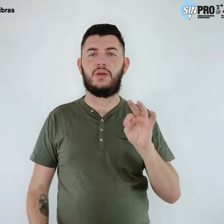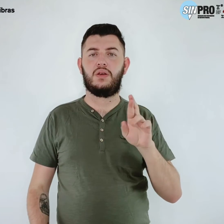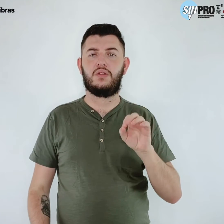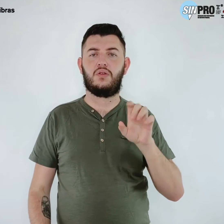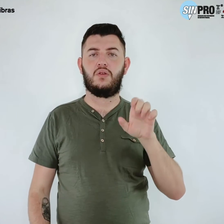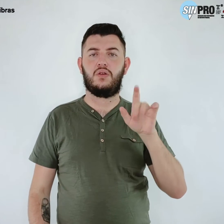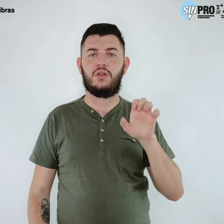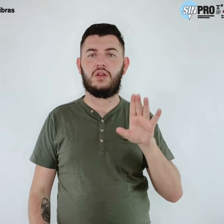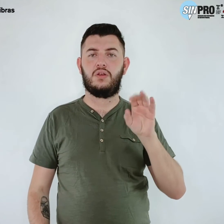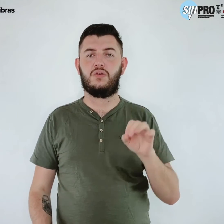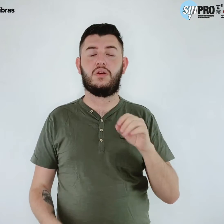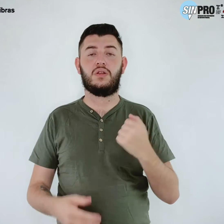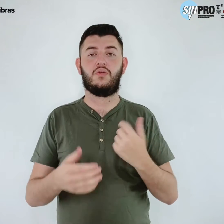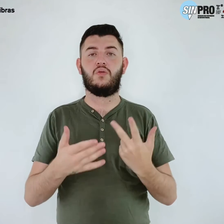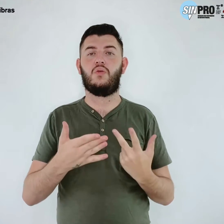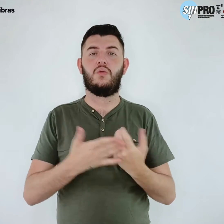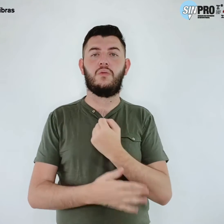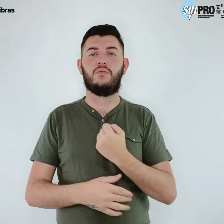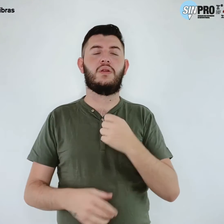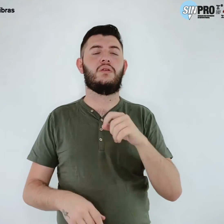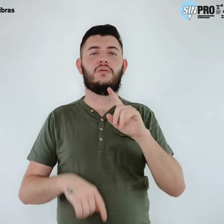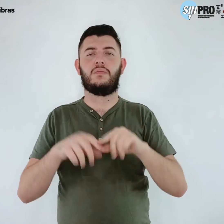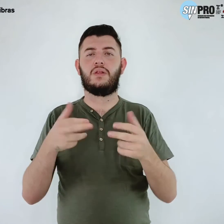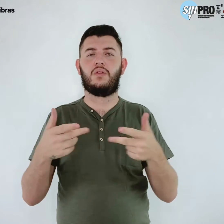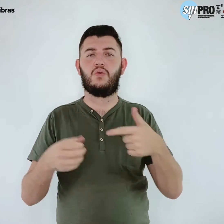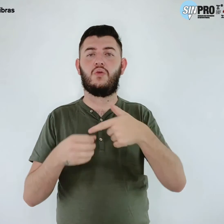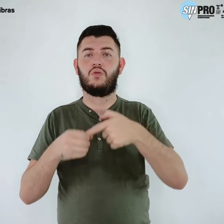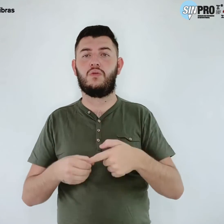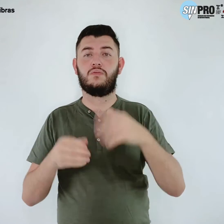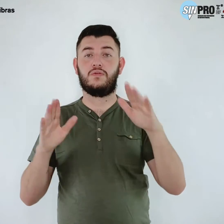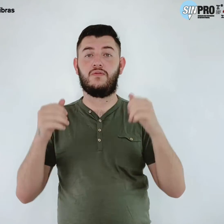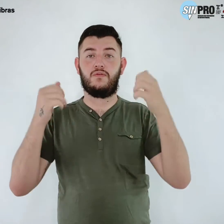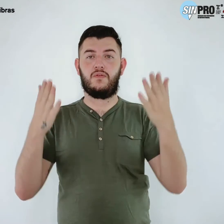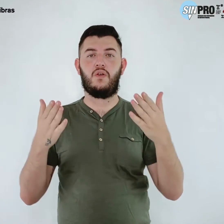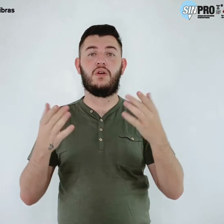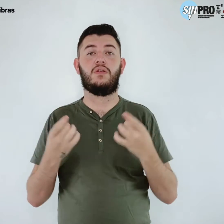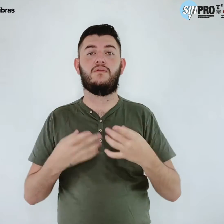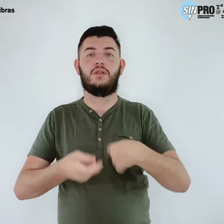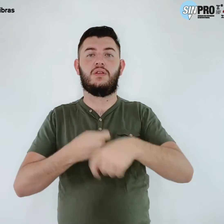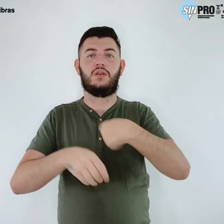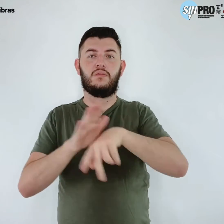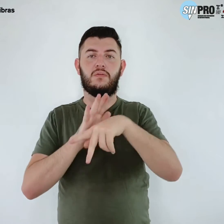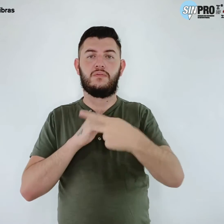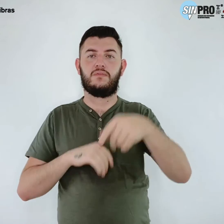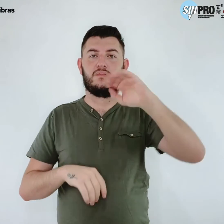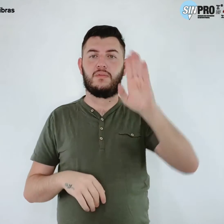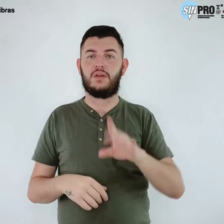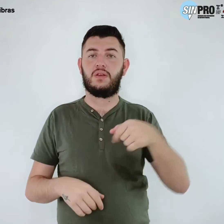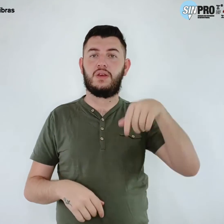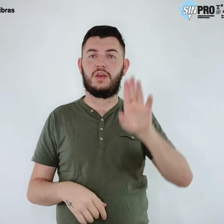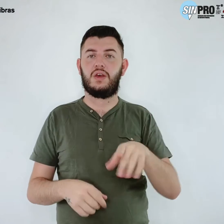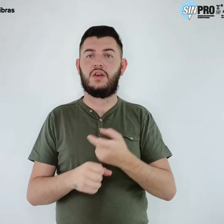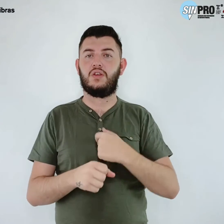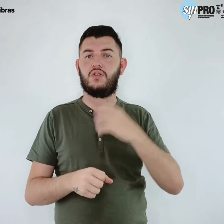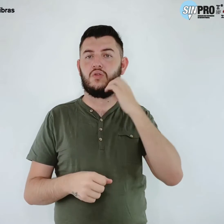petróleo que estão importando combustíveis e colocando no mercado brasileiro. Também lucram com